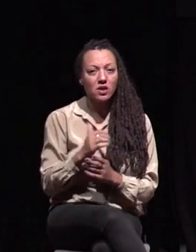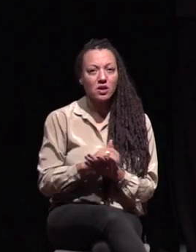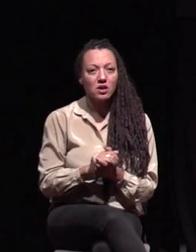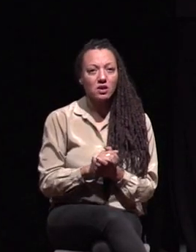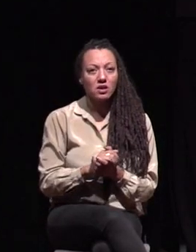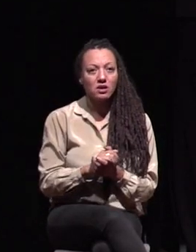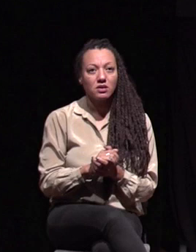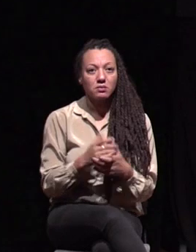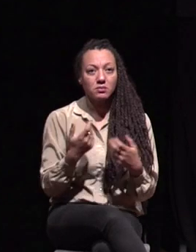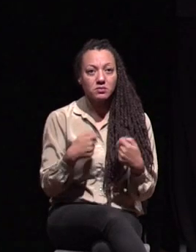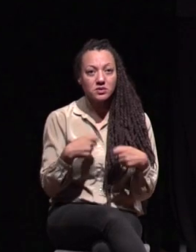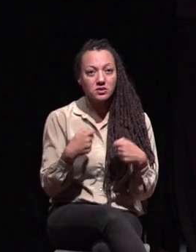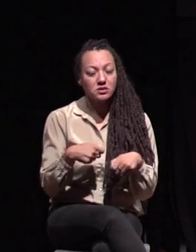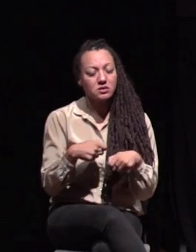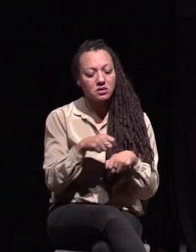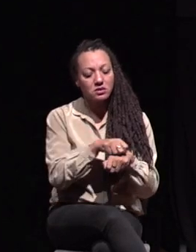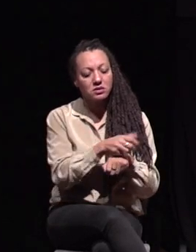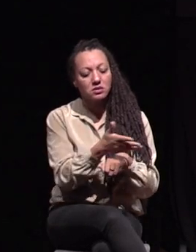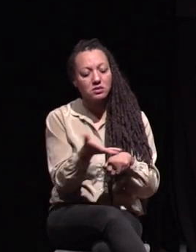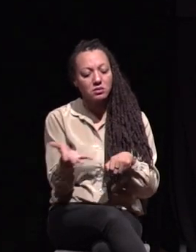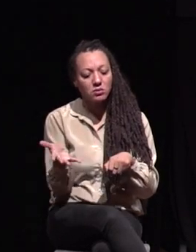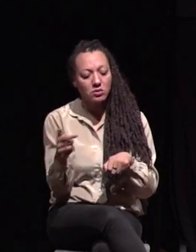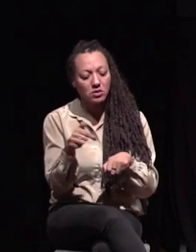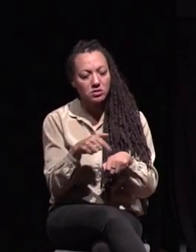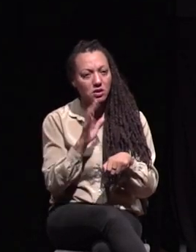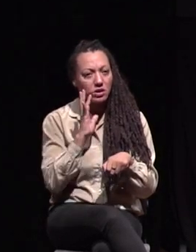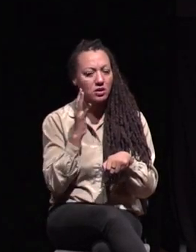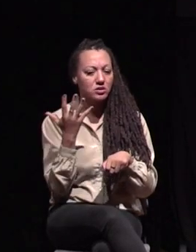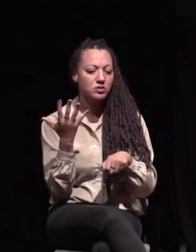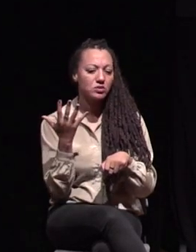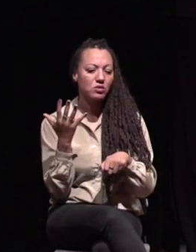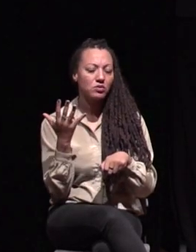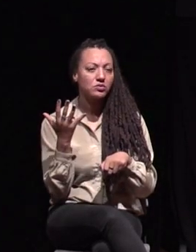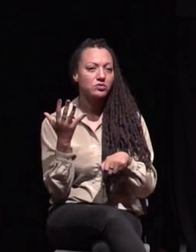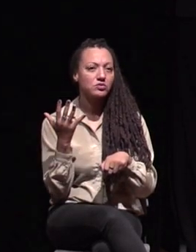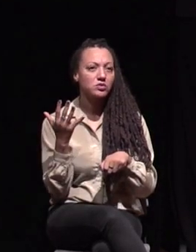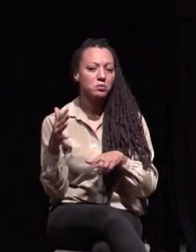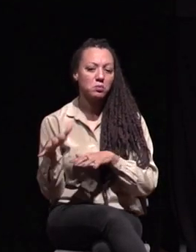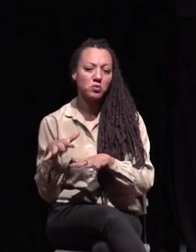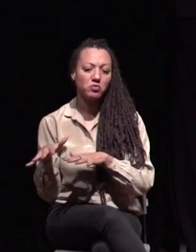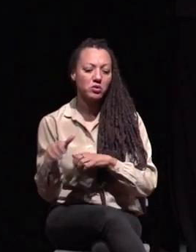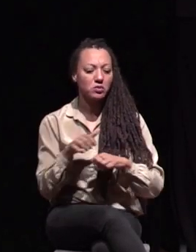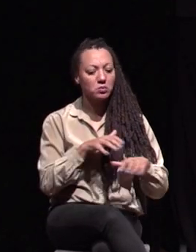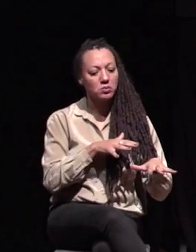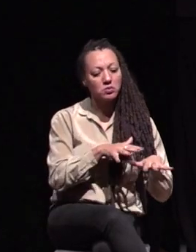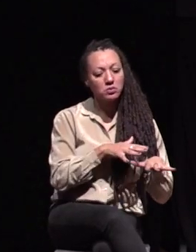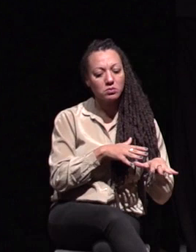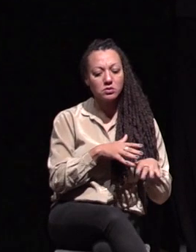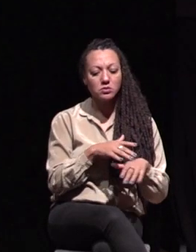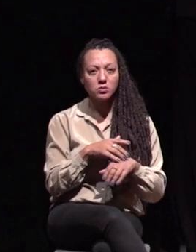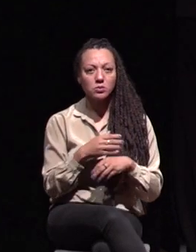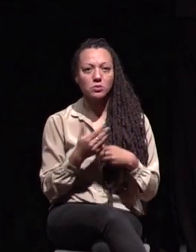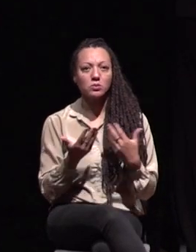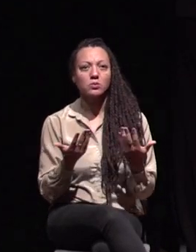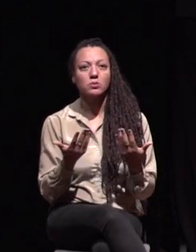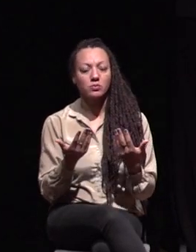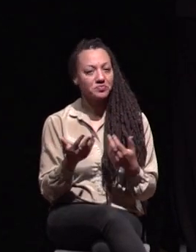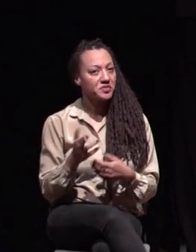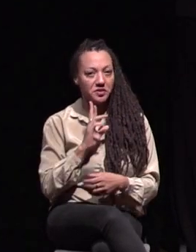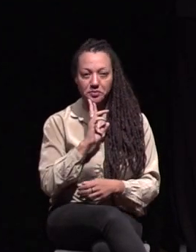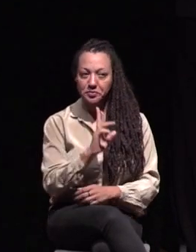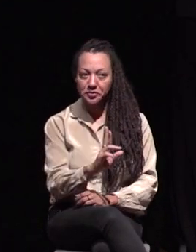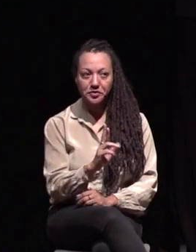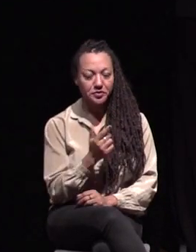o exercício da democracia resolver em si próprio, e eu não tenho uma